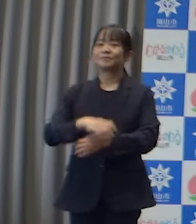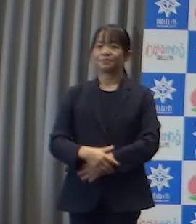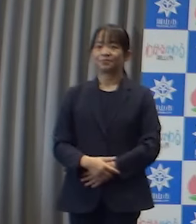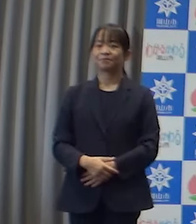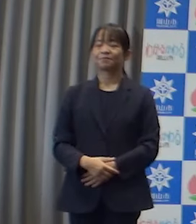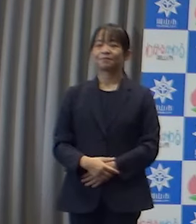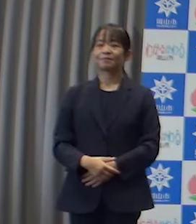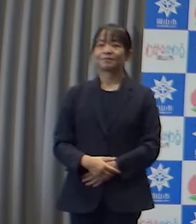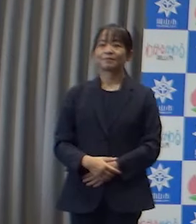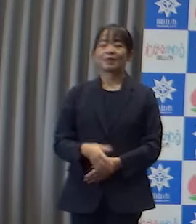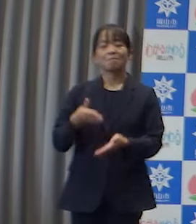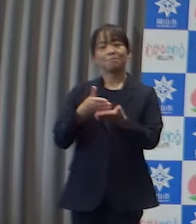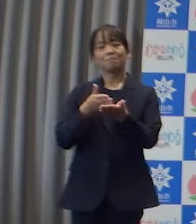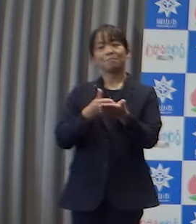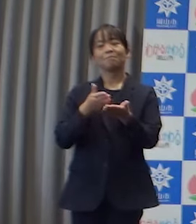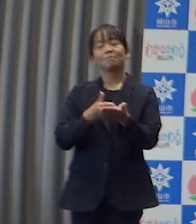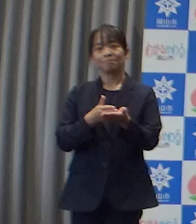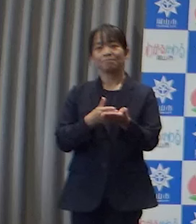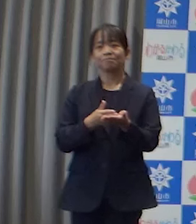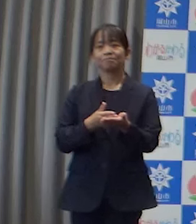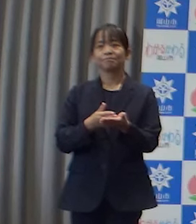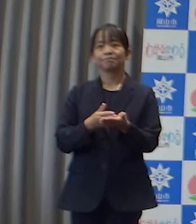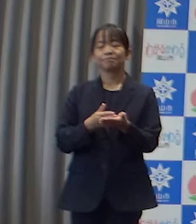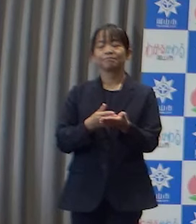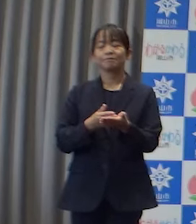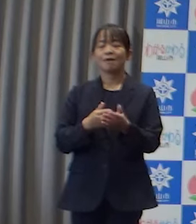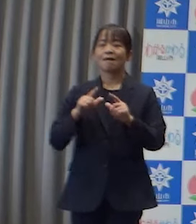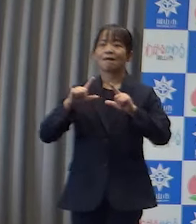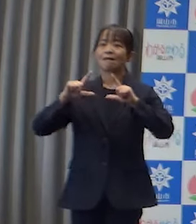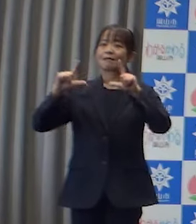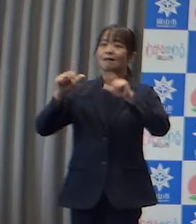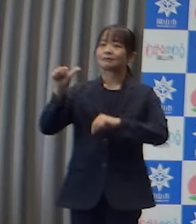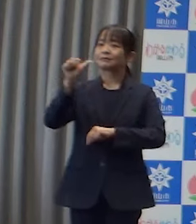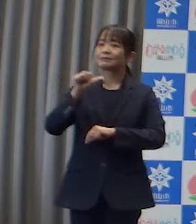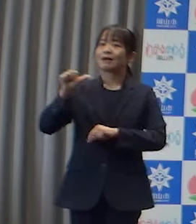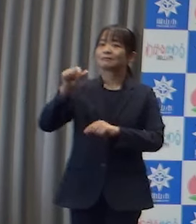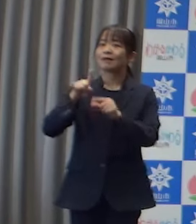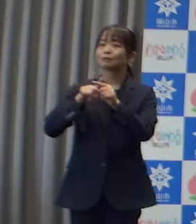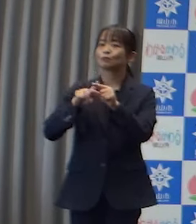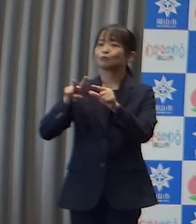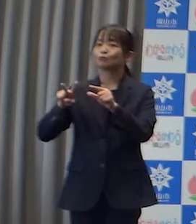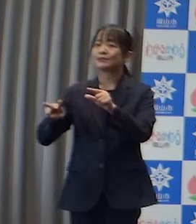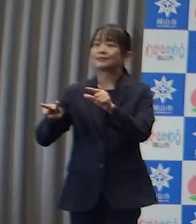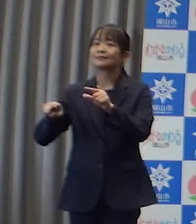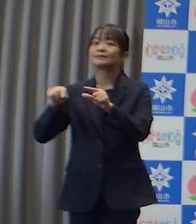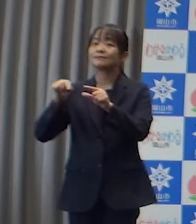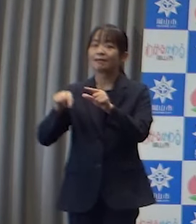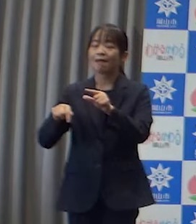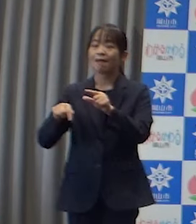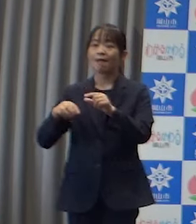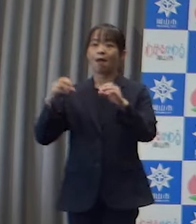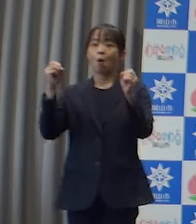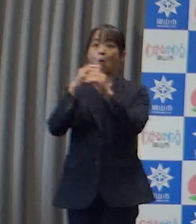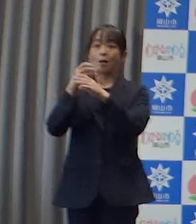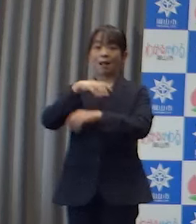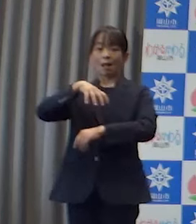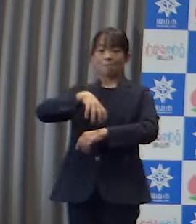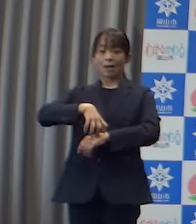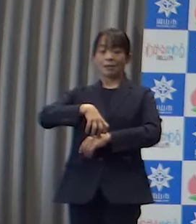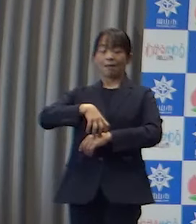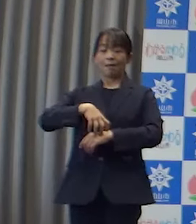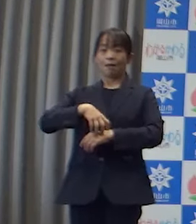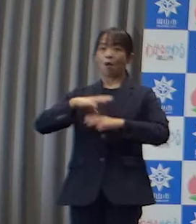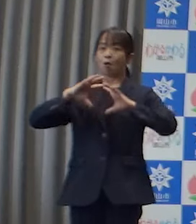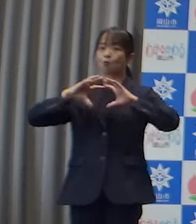上げましたけれども、東アジアを中心として岡山で国際会議ができないかという議論を今しております